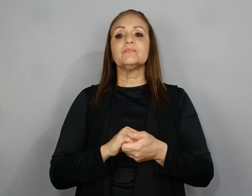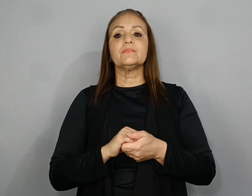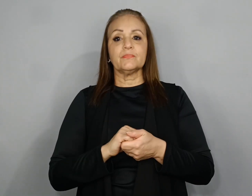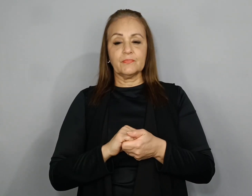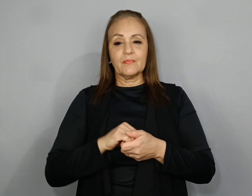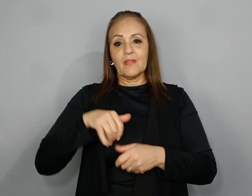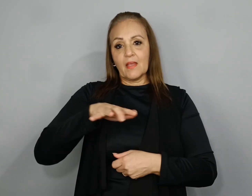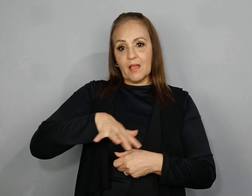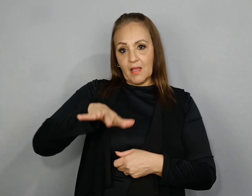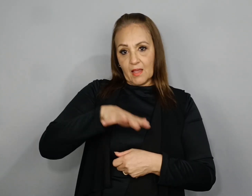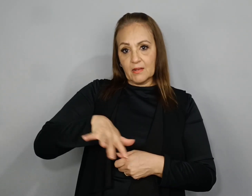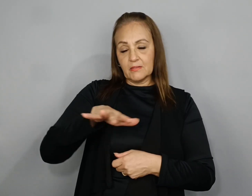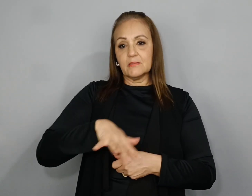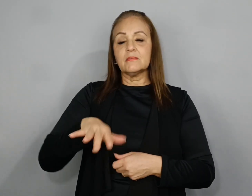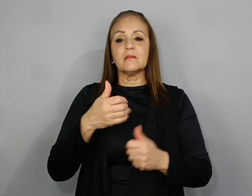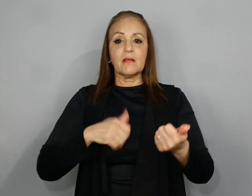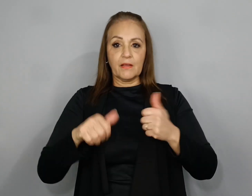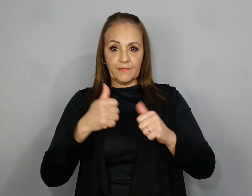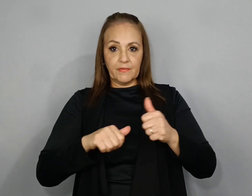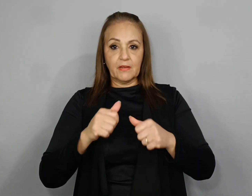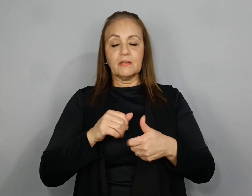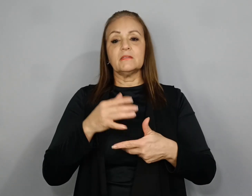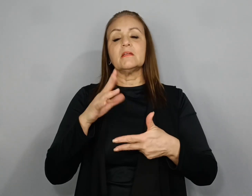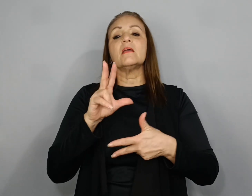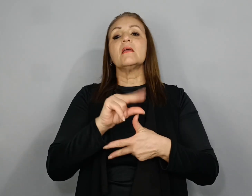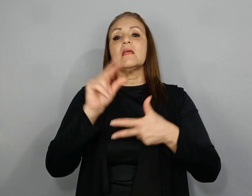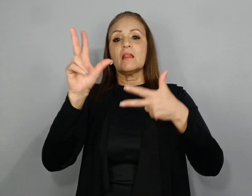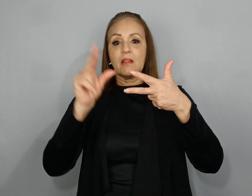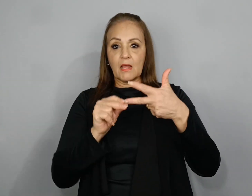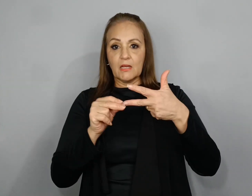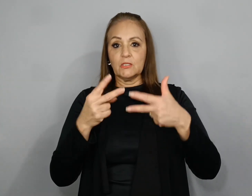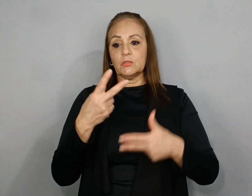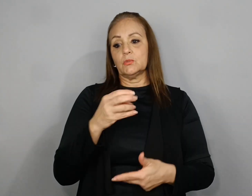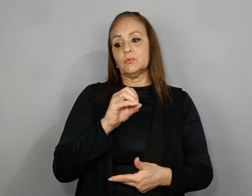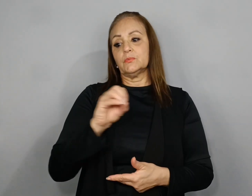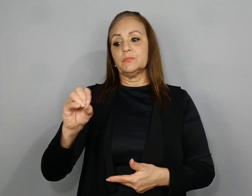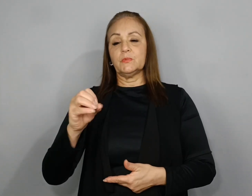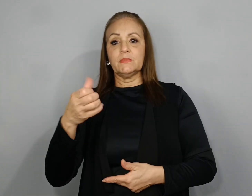áreas avaliadas ENAD 2006.